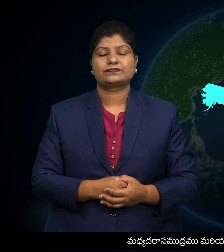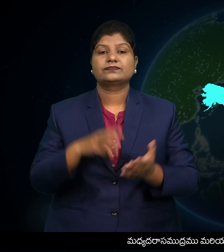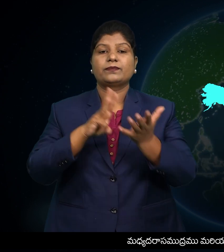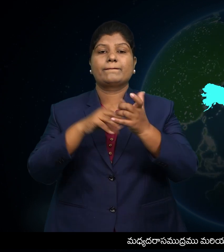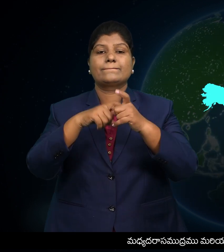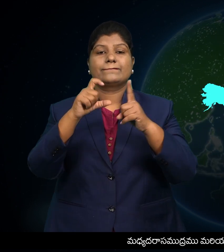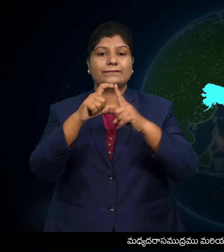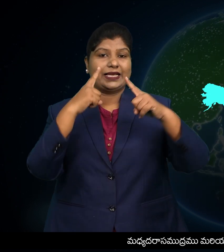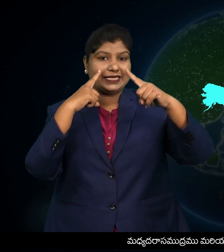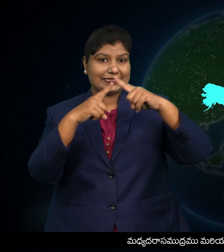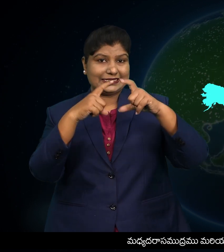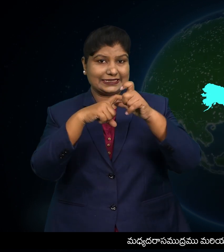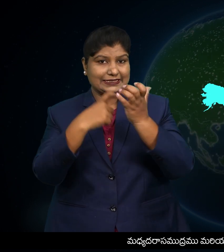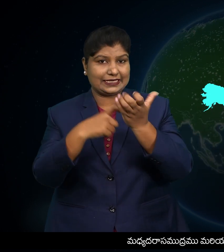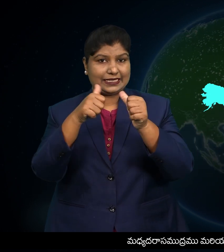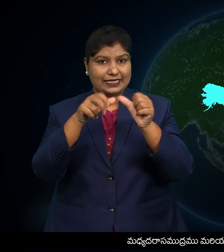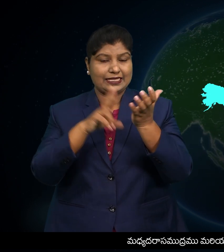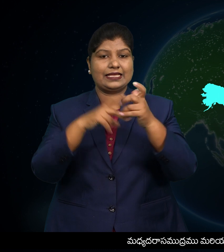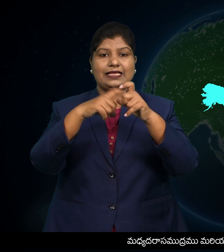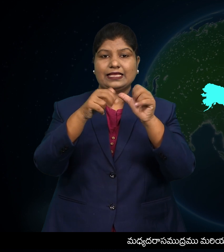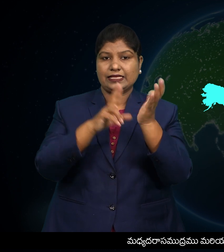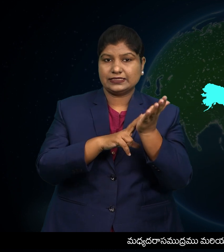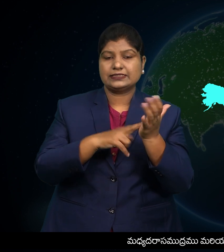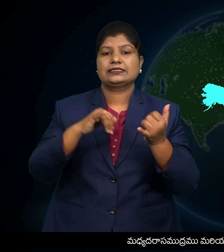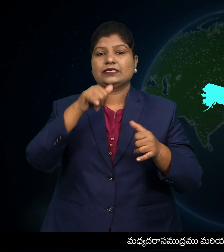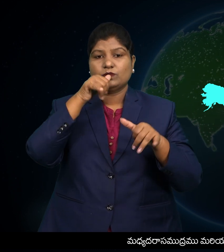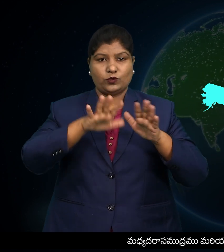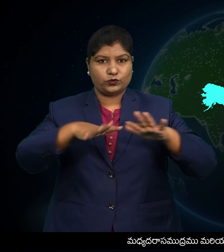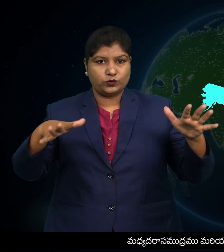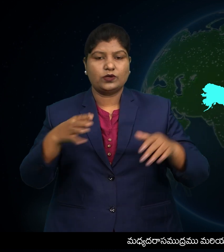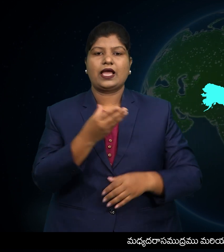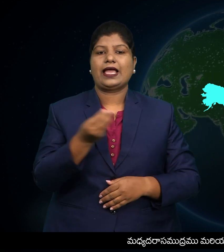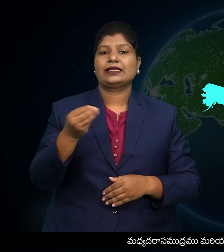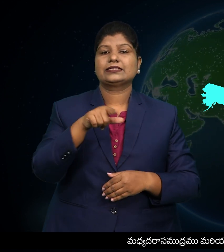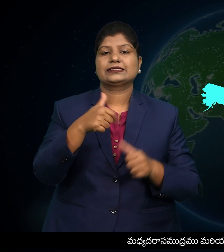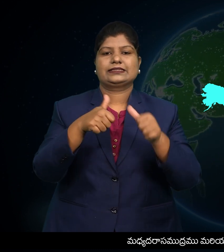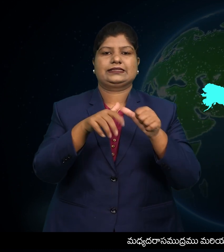మధ్యధరా సముద్రం మరియు ఆసియాలను సరిహద్దులుగా కలిగి ఉంది.